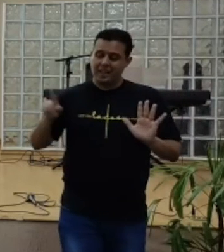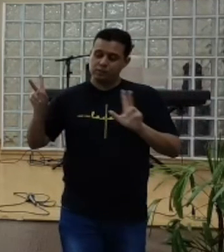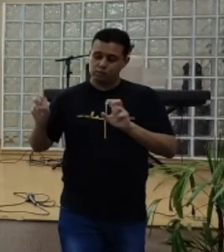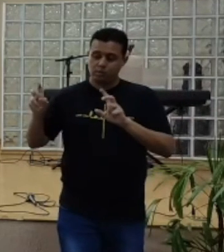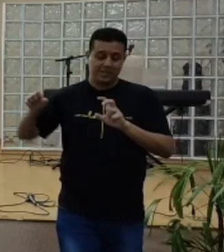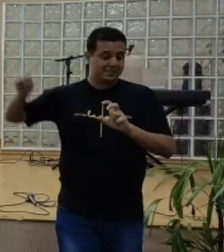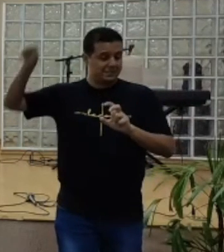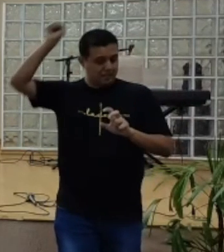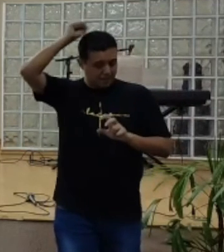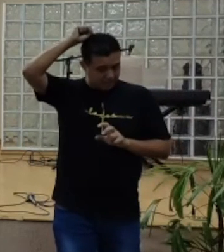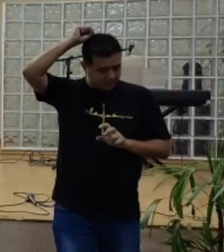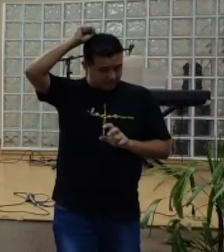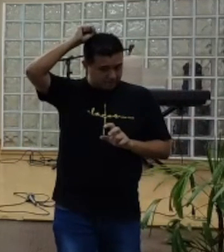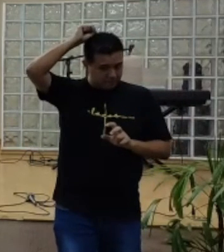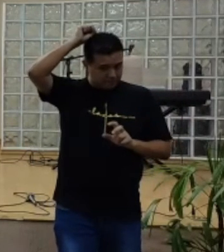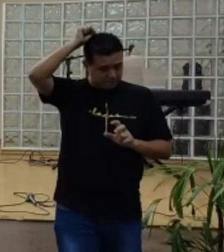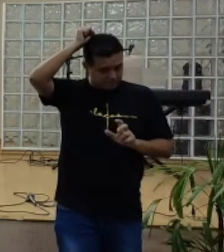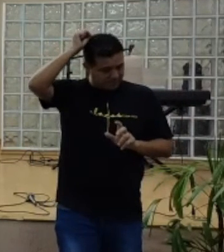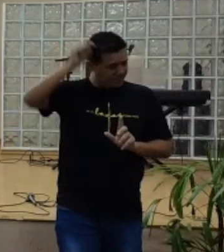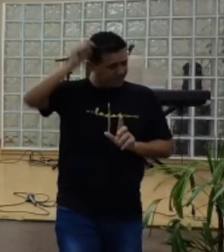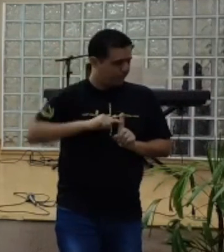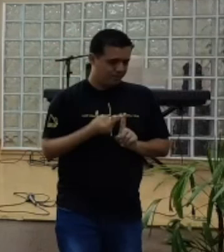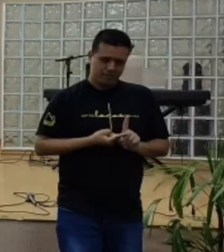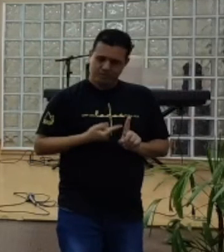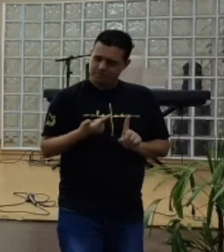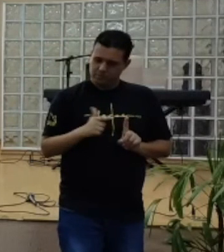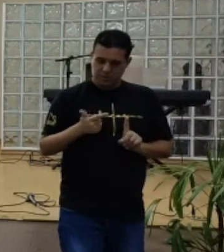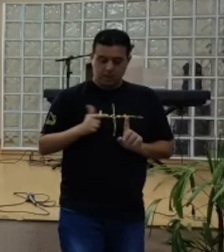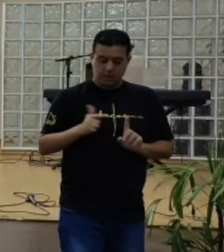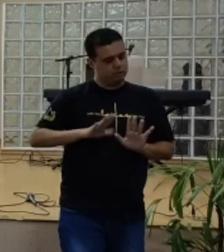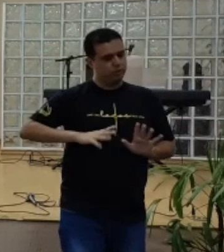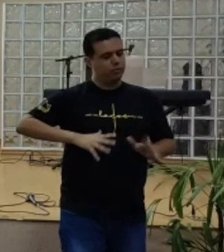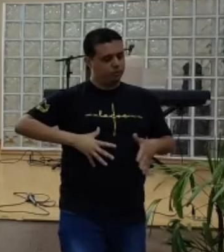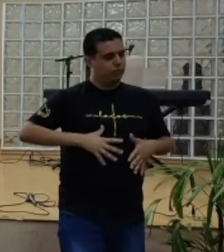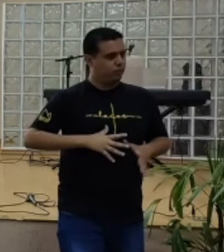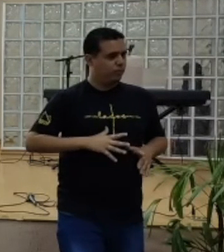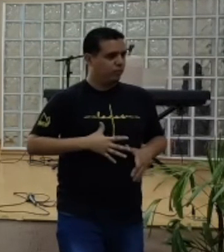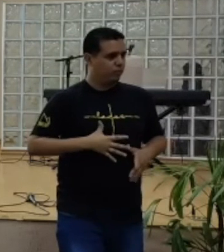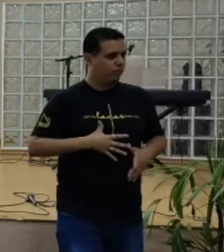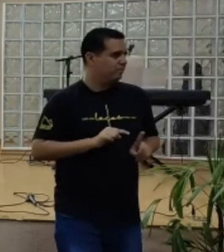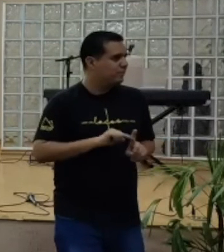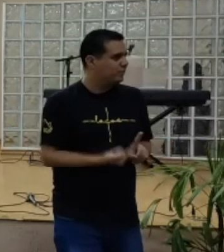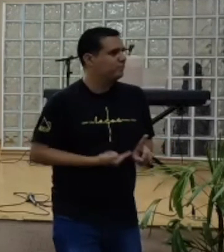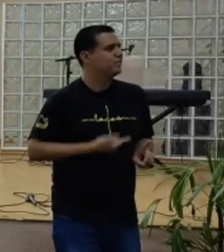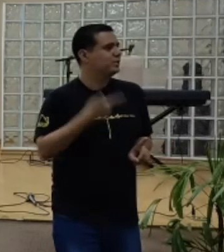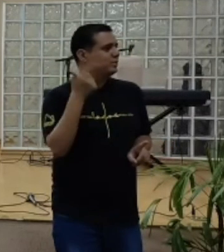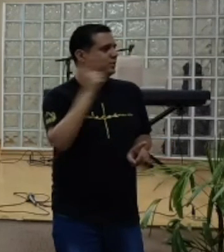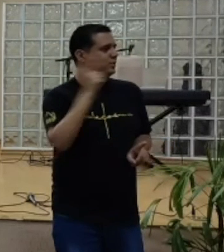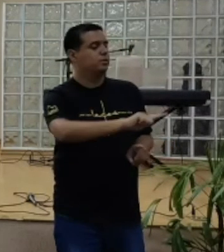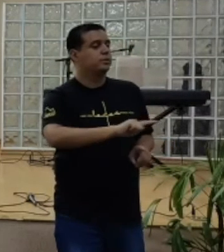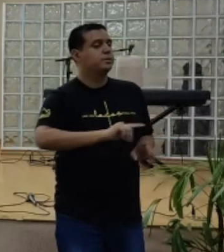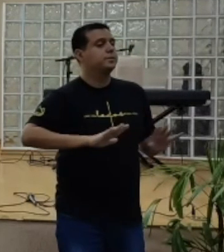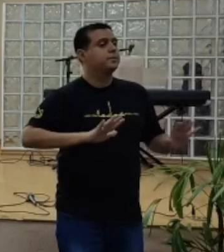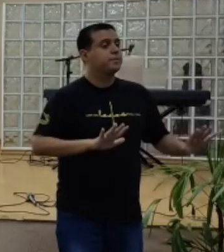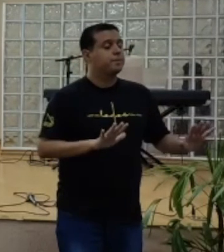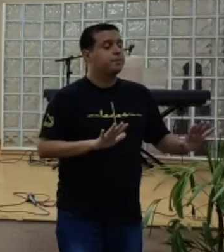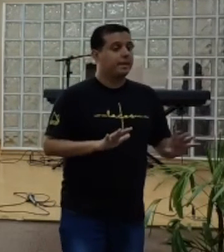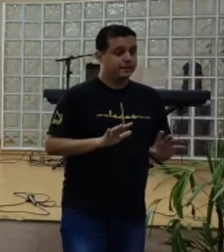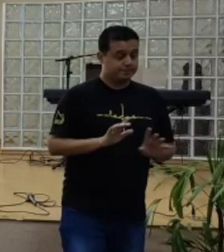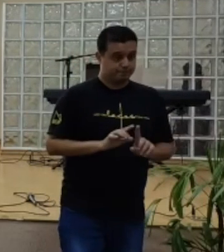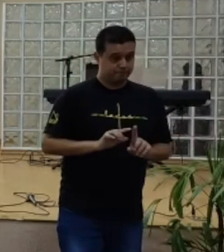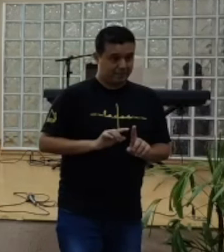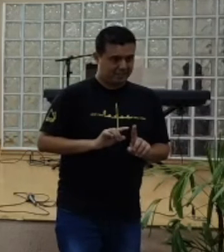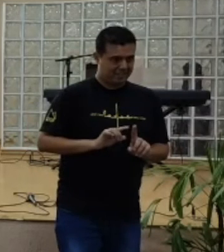para Sara, que era estéril e teve filhos, e do seu descendente, não Isaque, mas de